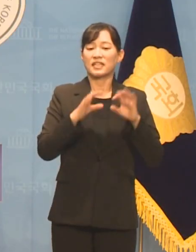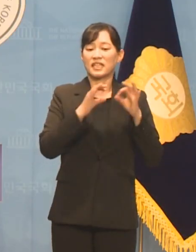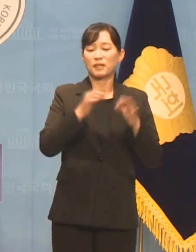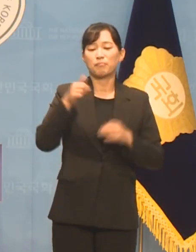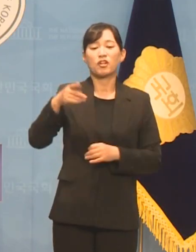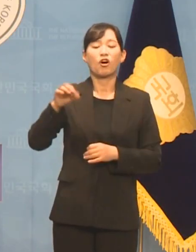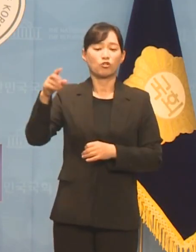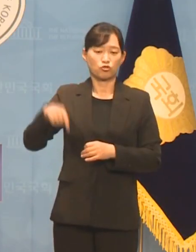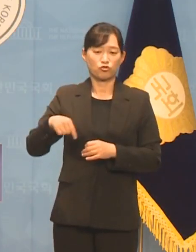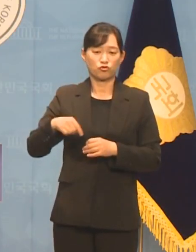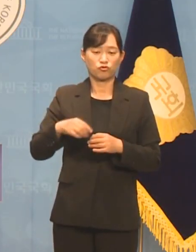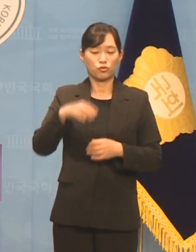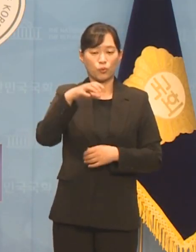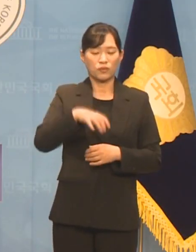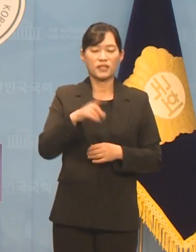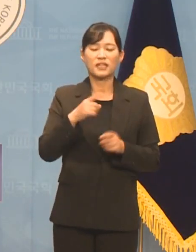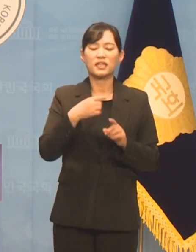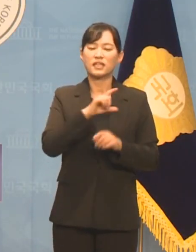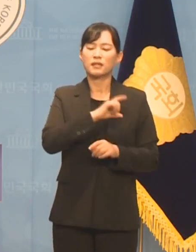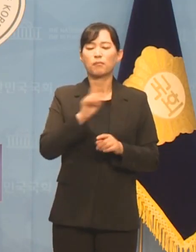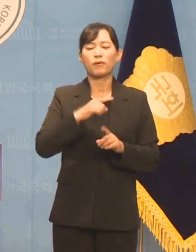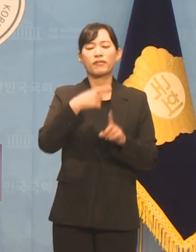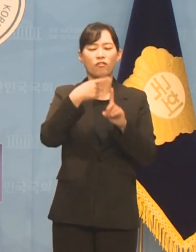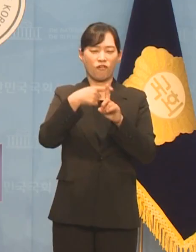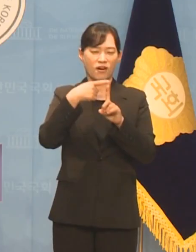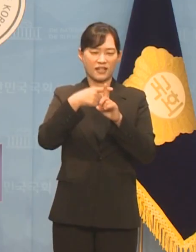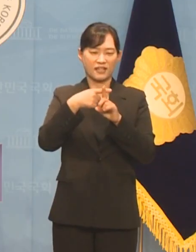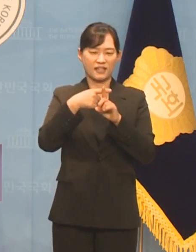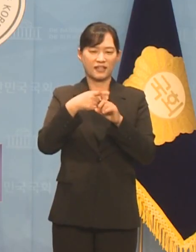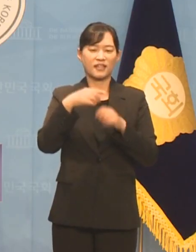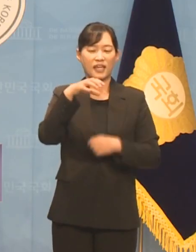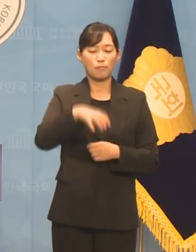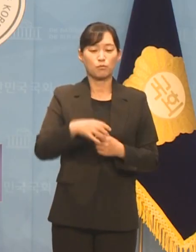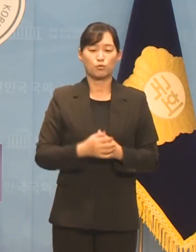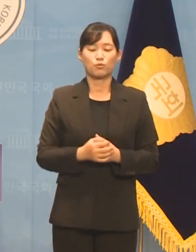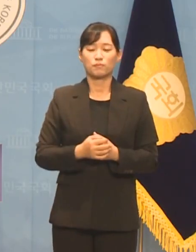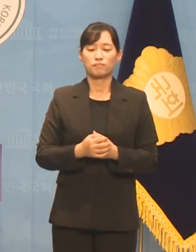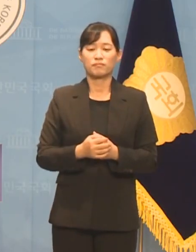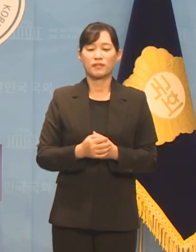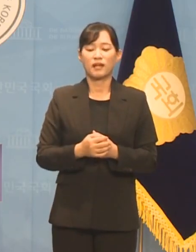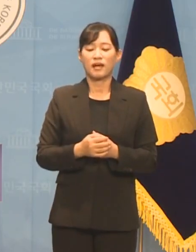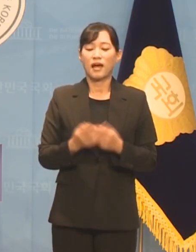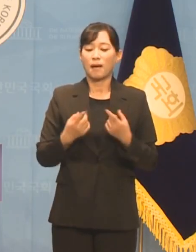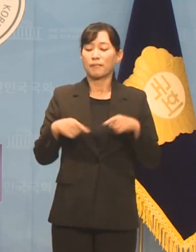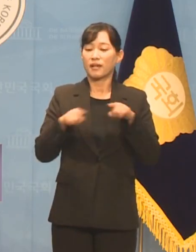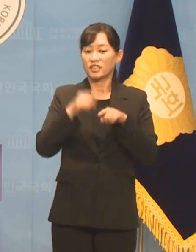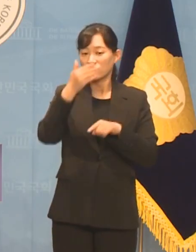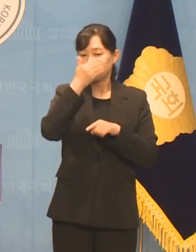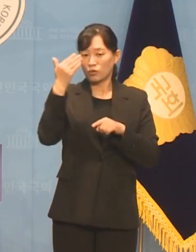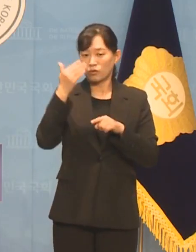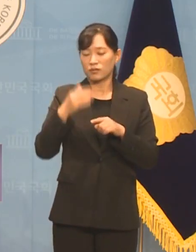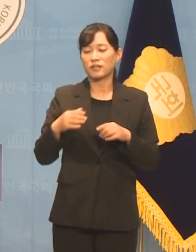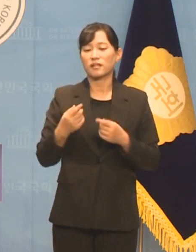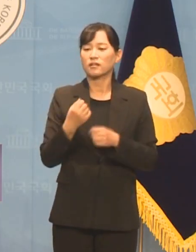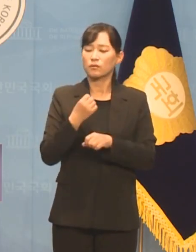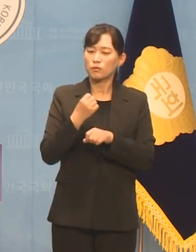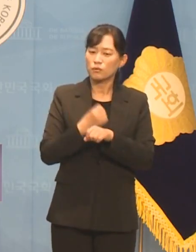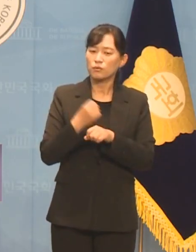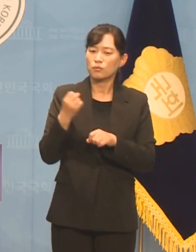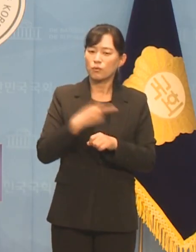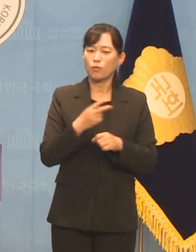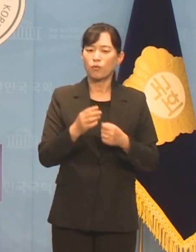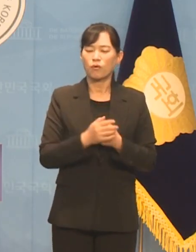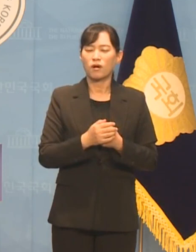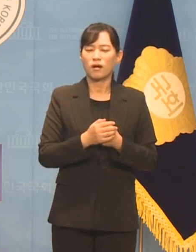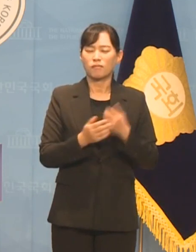더하기 캠프입니다. 제 국정운영 경험과 캠프에 함께하는 청년들의 패기를 다하고 뺄셈과